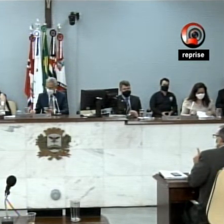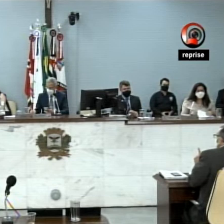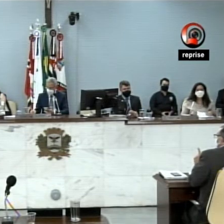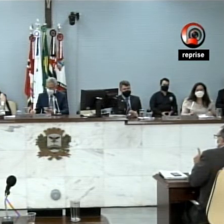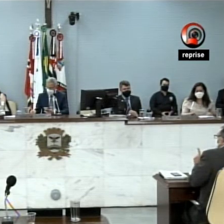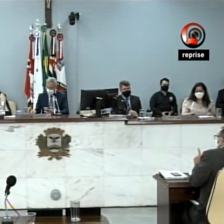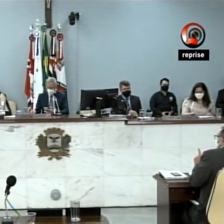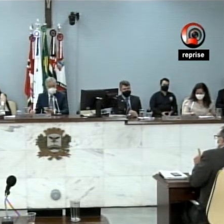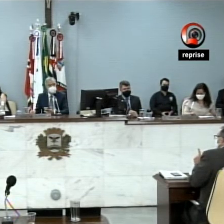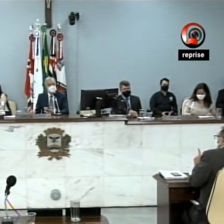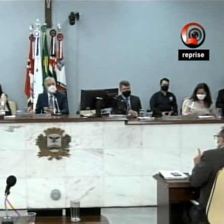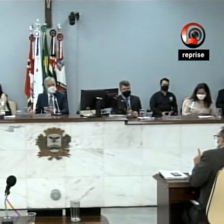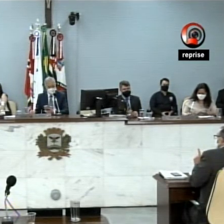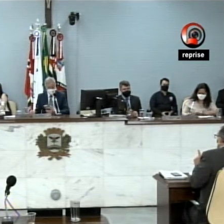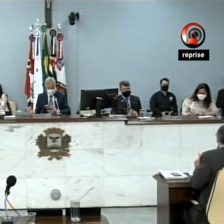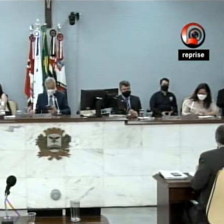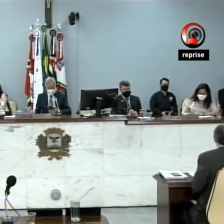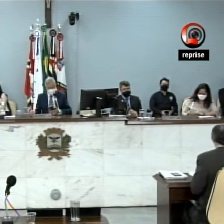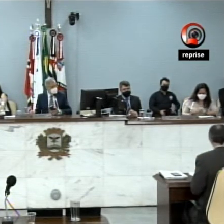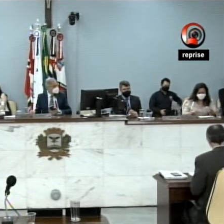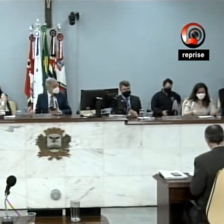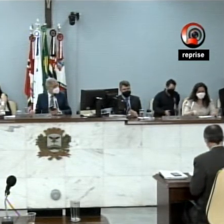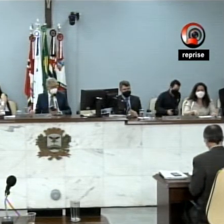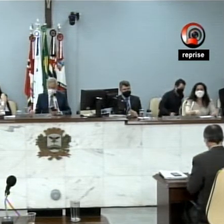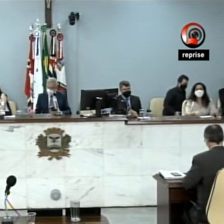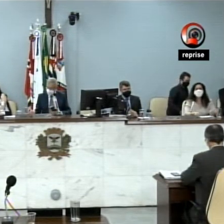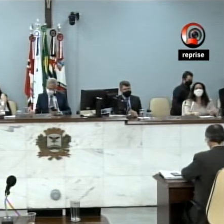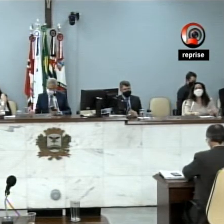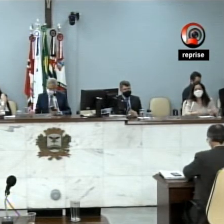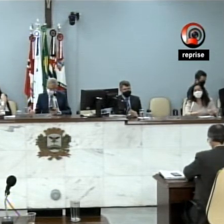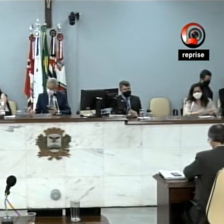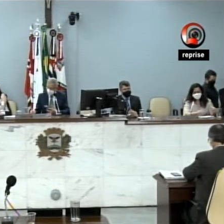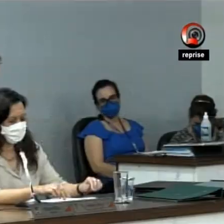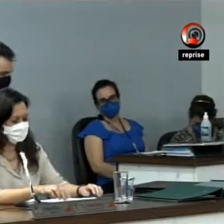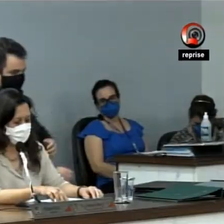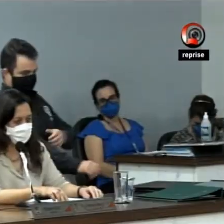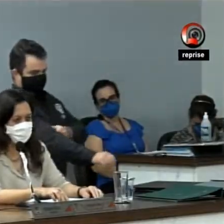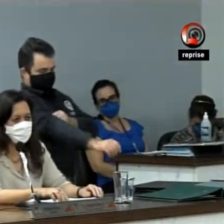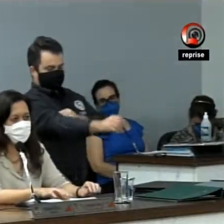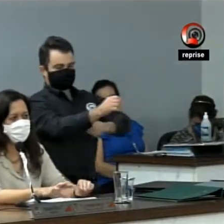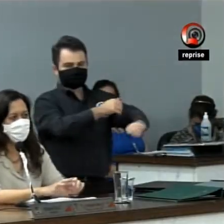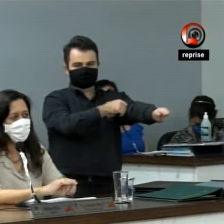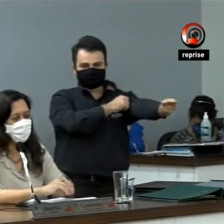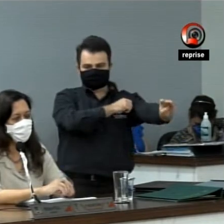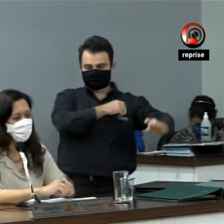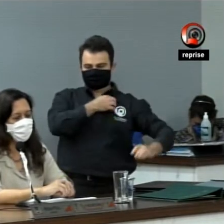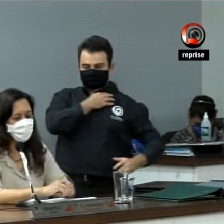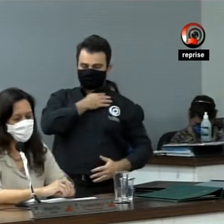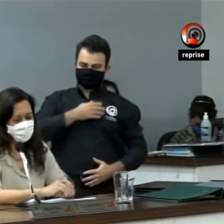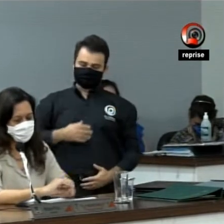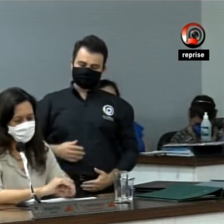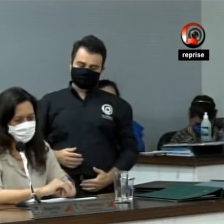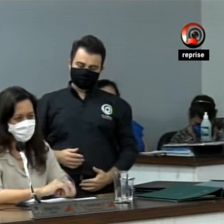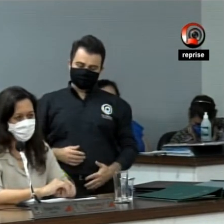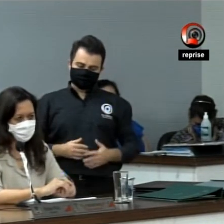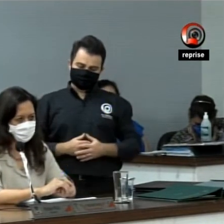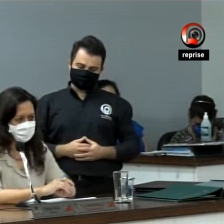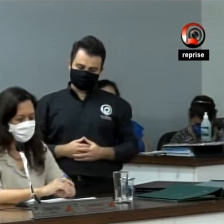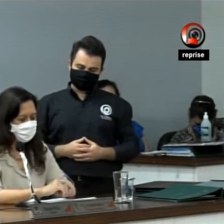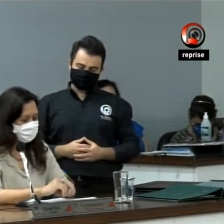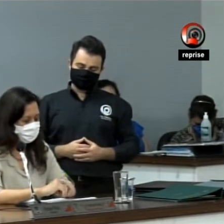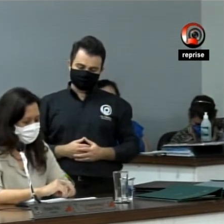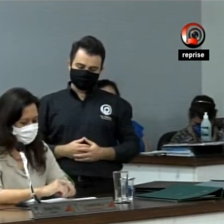fiz uma pergunta. O coronel fez uma pergunta, secretário. Desculpa. Bem, com relação ao concurso público,